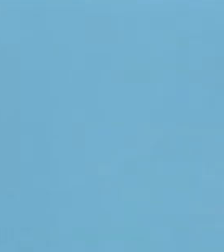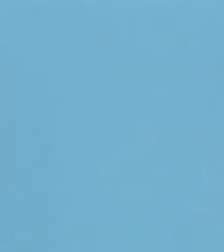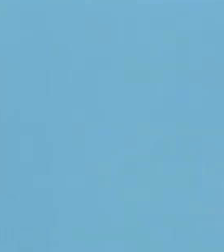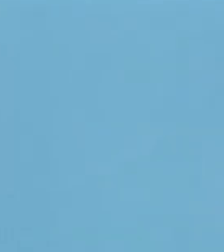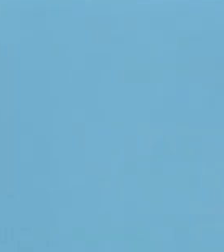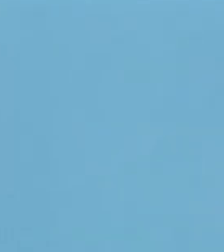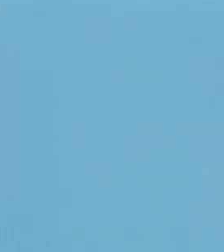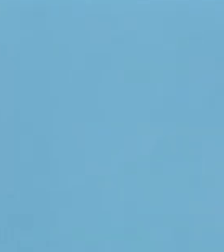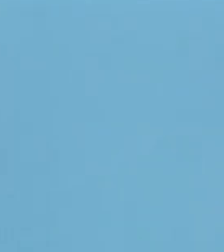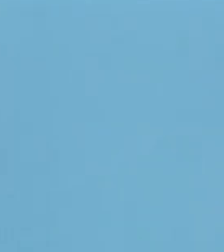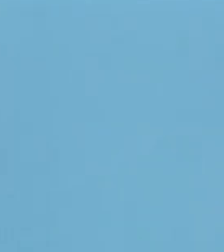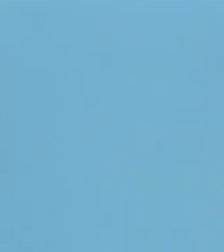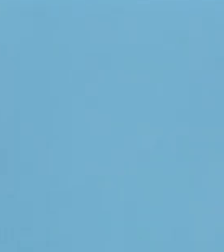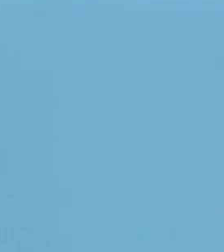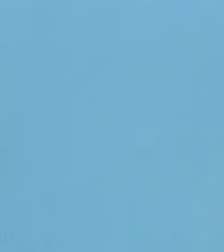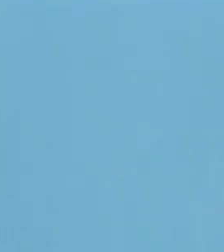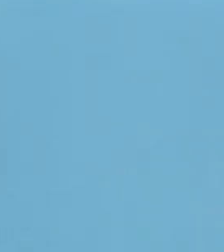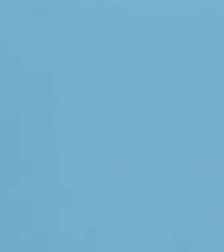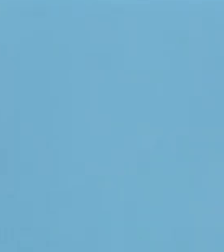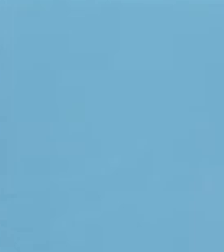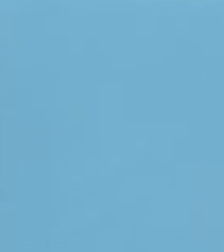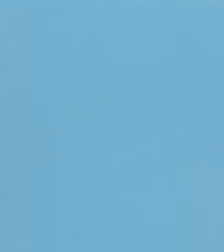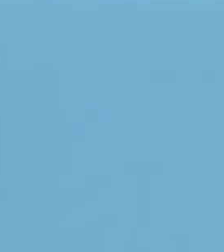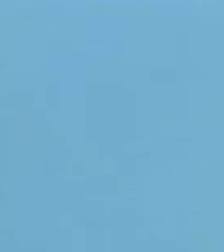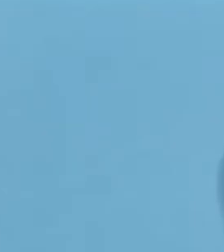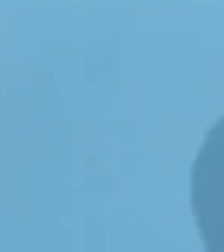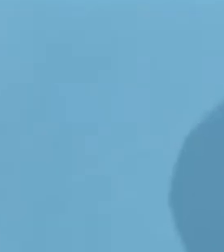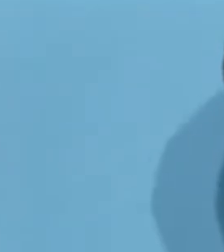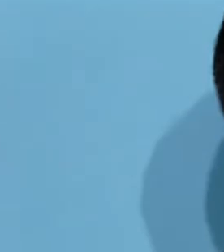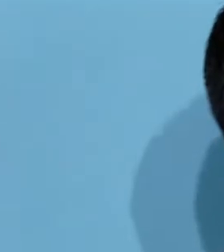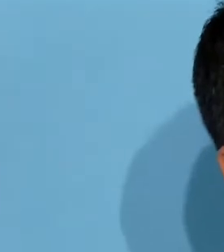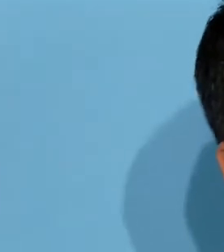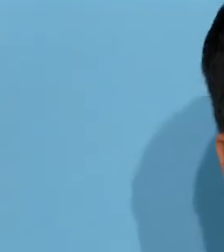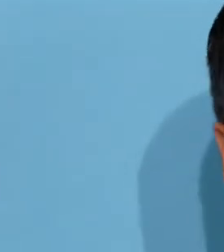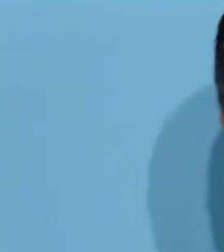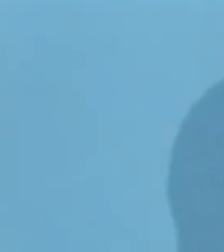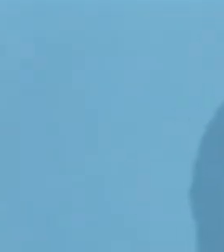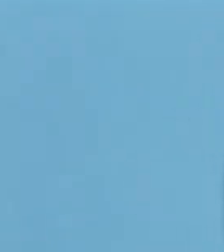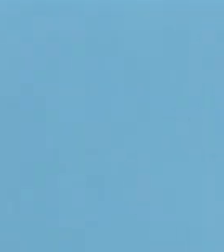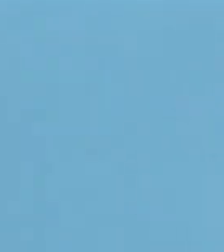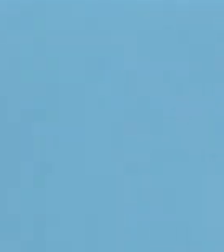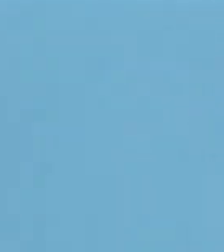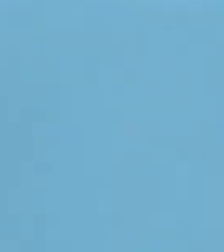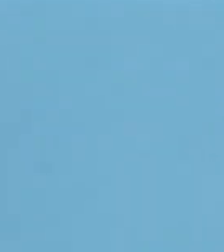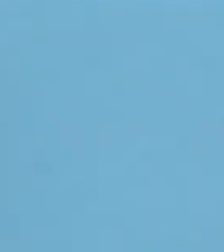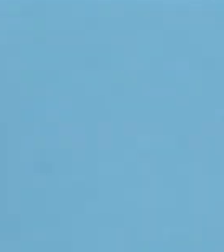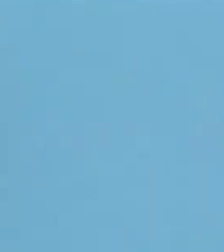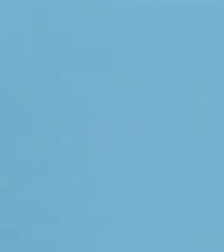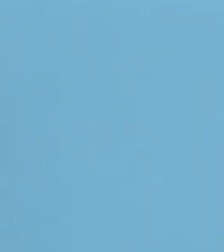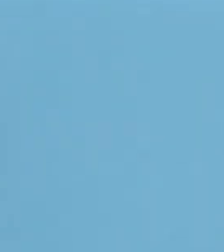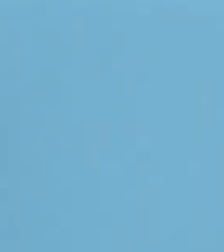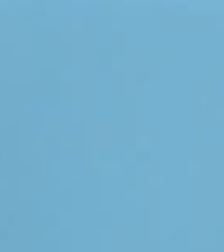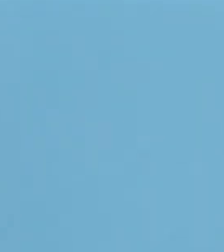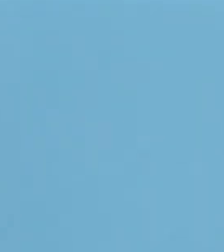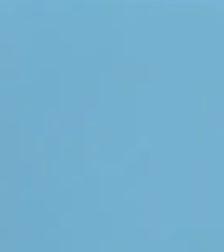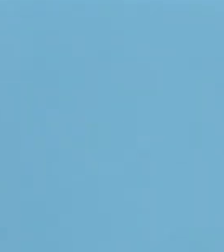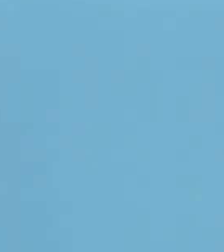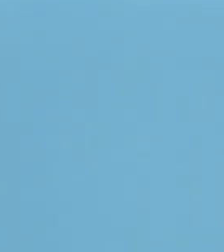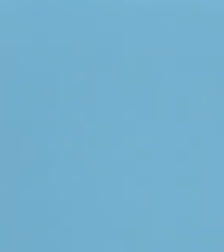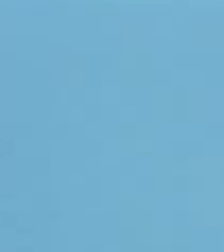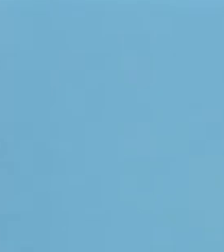hur attackerar vi de här utmaningarna i vårt samhälle. Oavsett om de är muslimer eller det är en god man som